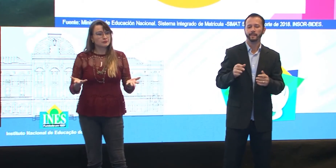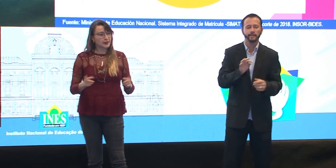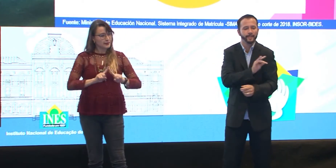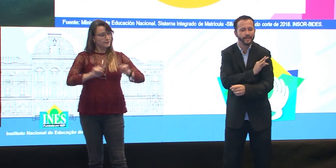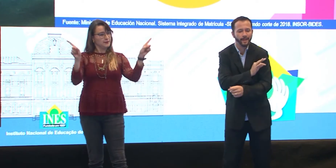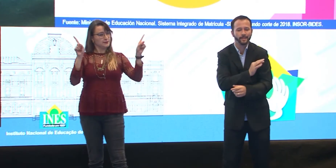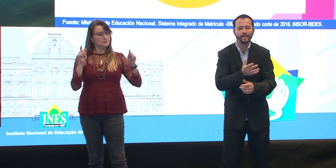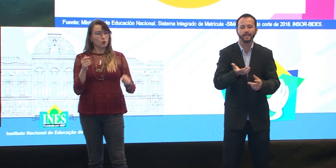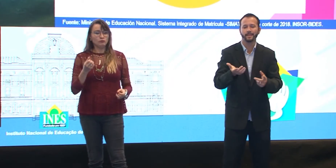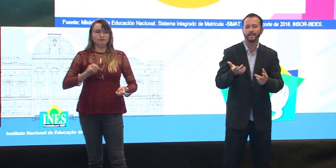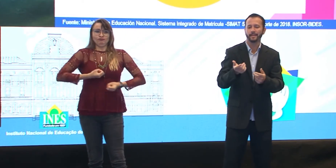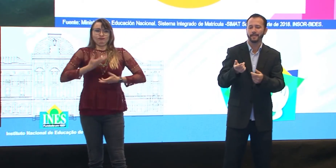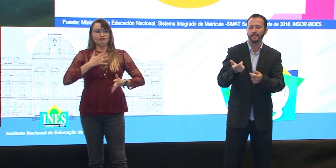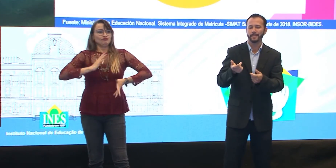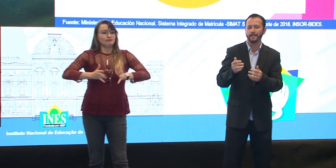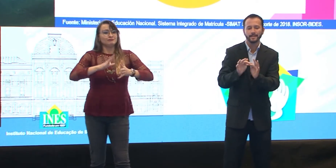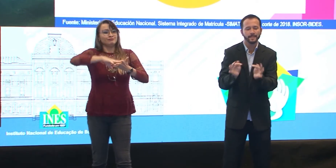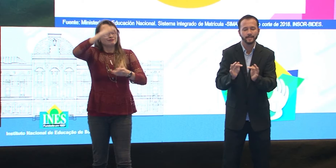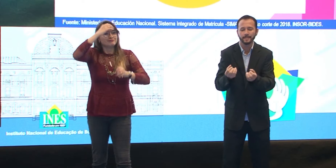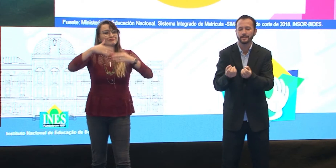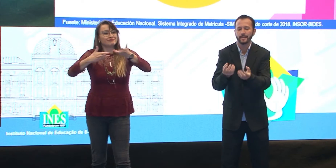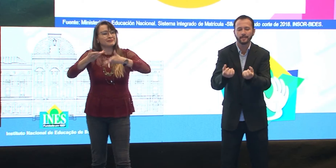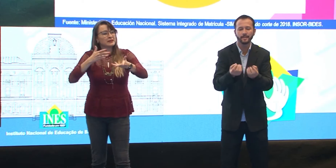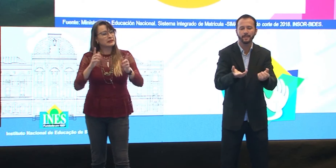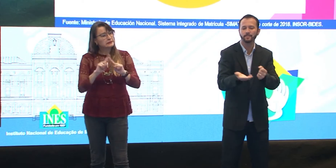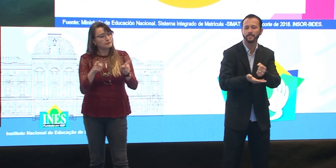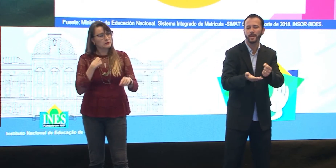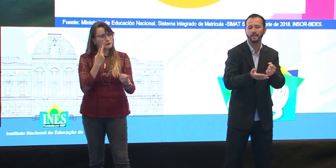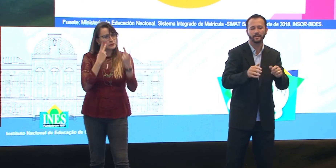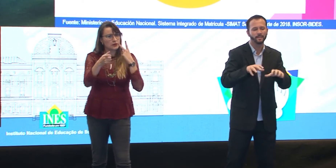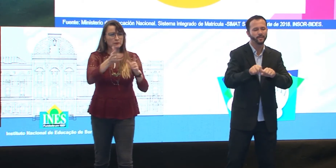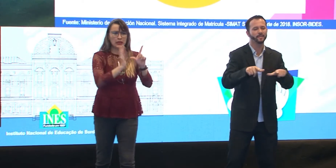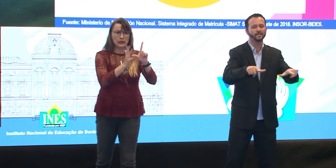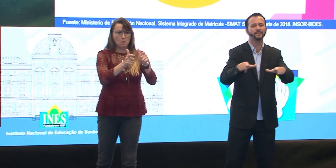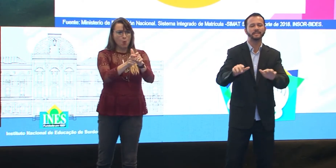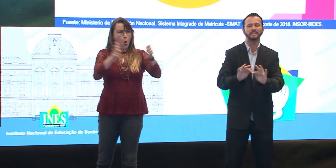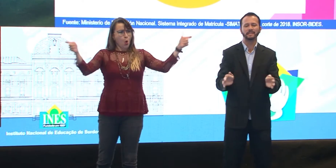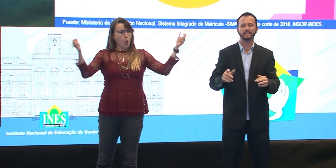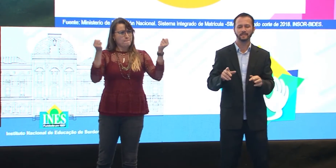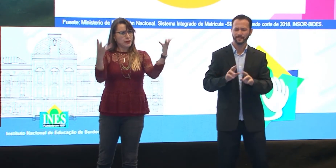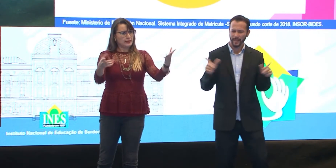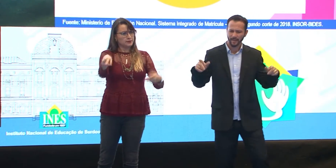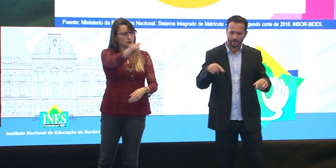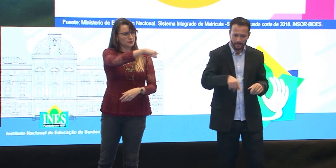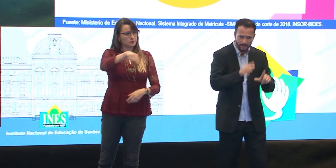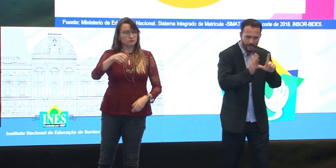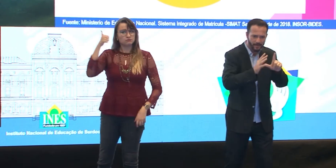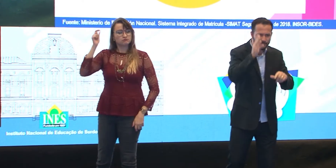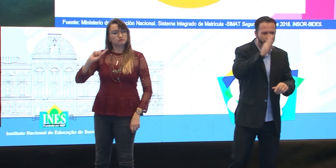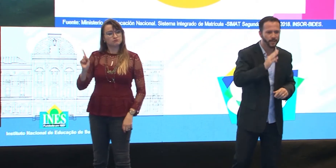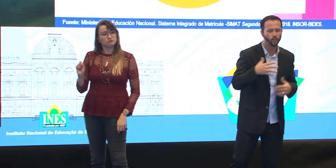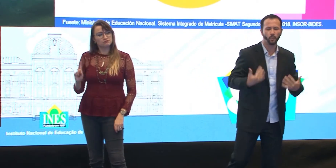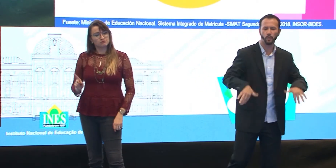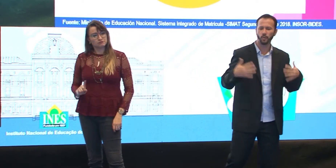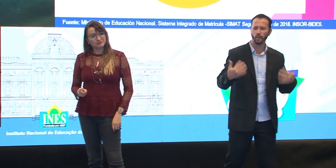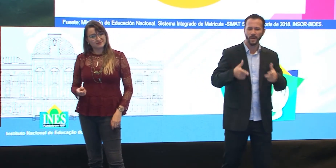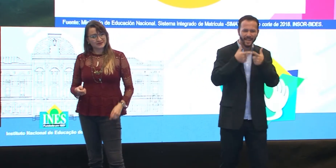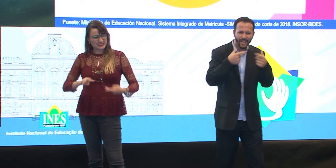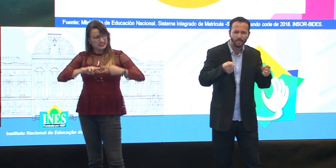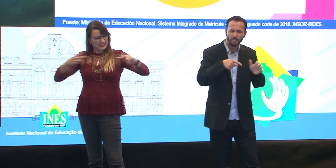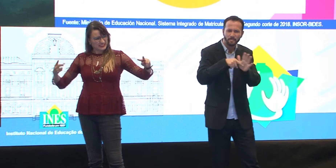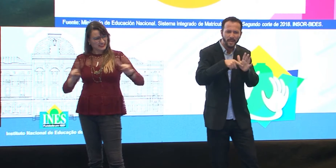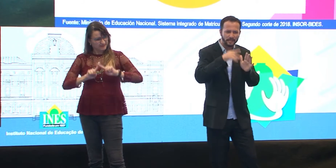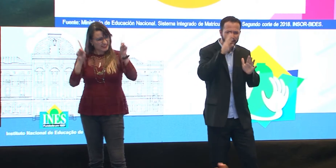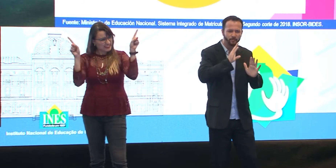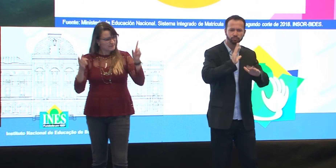existem professores voltados mais para a educação infantil do que qualquer outra coisa. Eu vejo a quantidade de pessoas aqui que